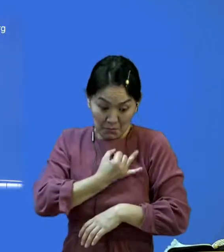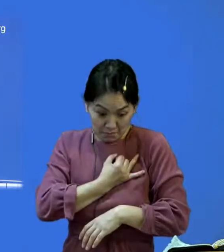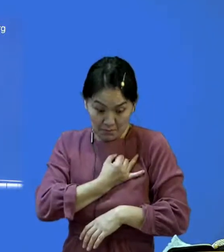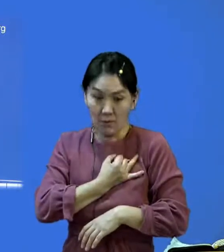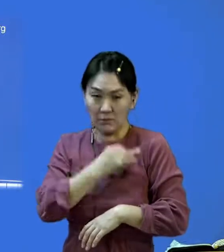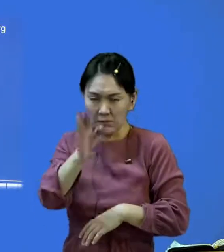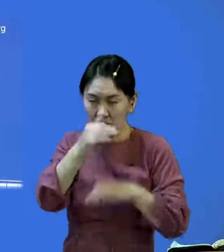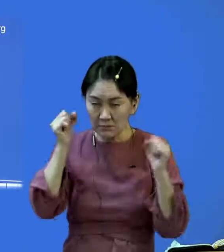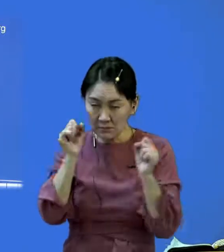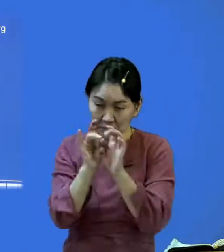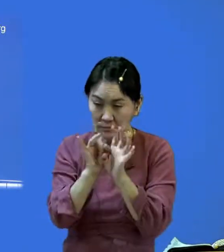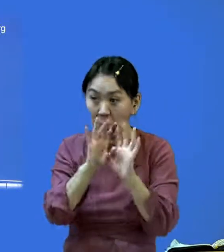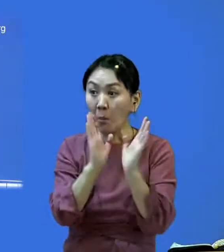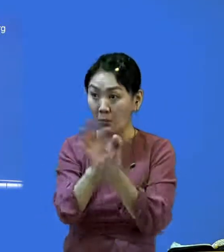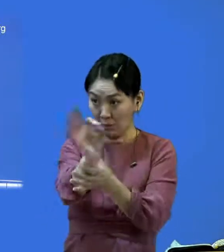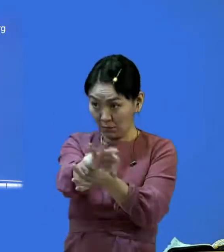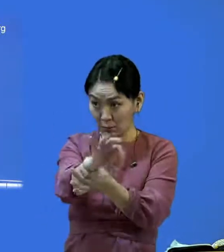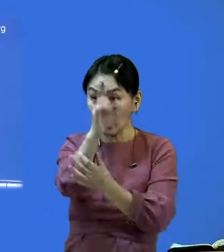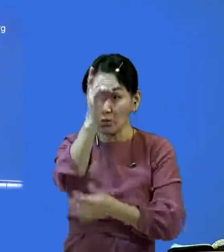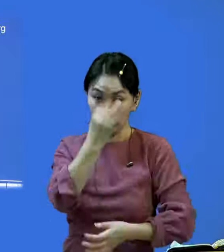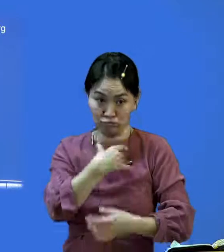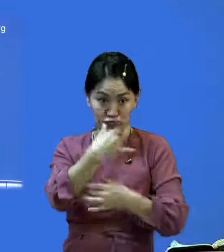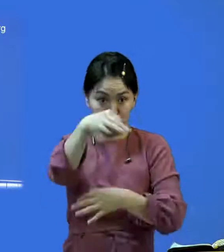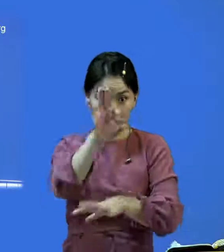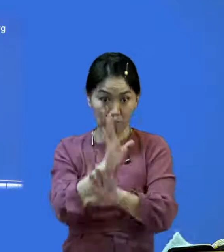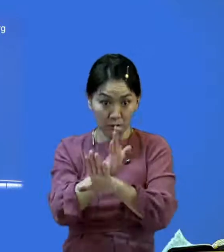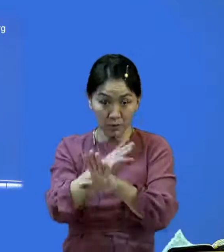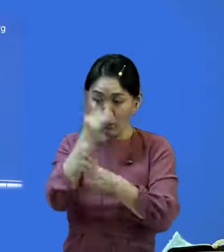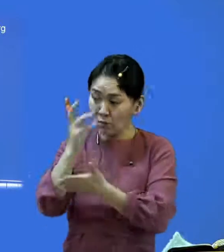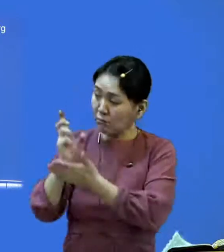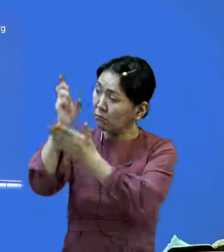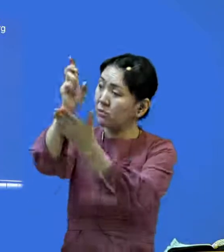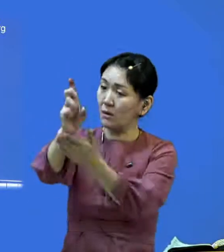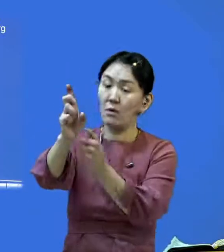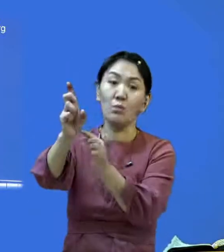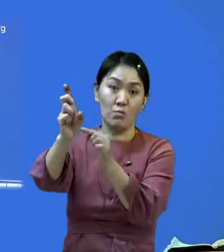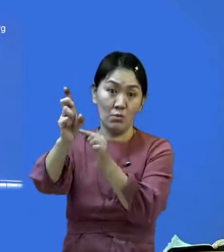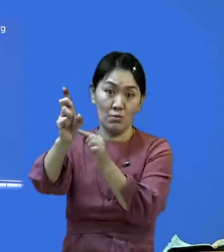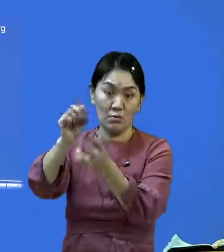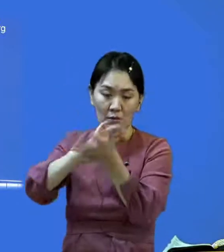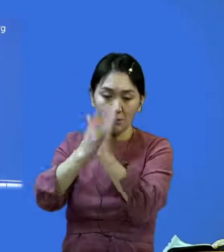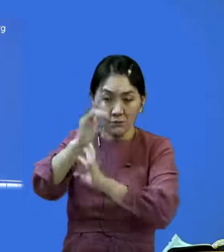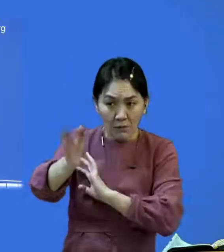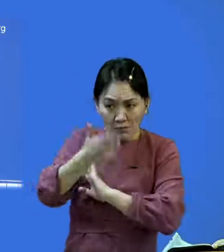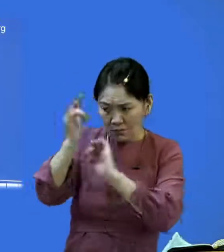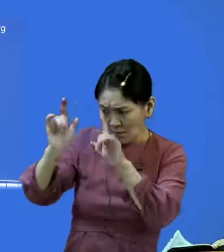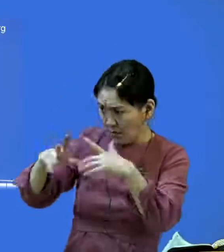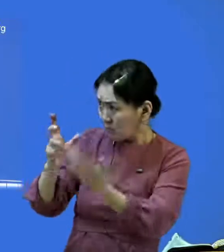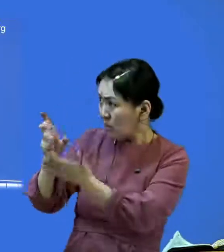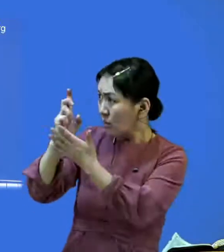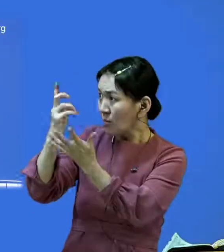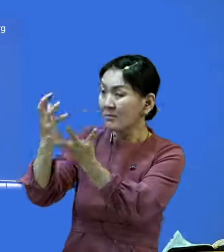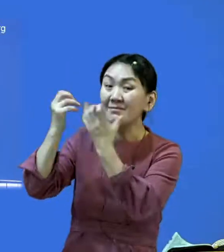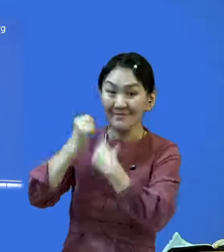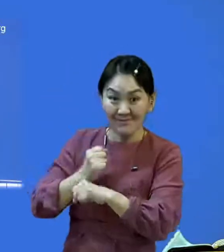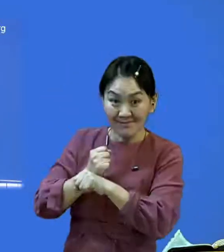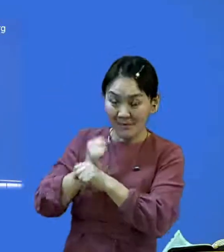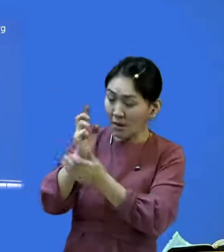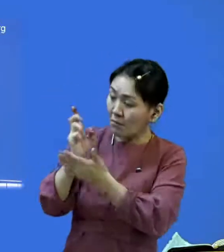бэлэг юм аа гэж байна. Тэгэхээр бид өхөн ийм гайхалтай агуу бэлгийг хүлээж авсан хүмүүсээ гэтэл энэ бэлэг нь юу